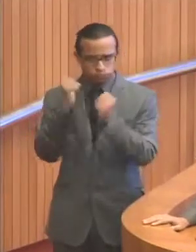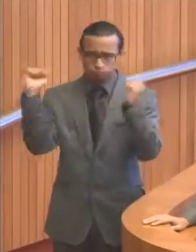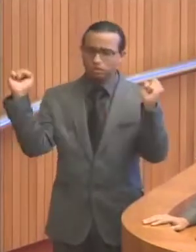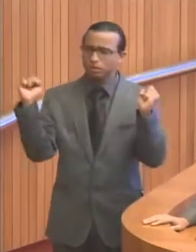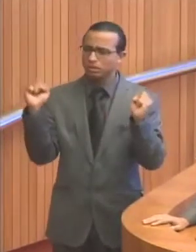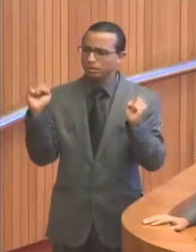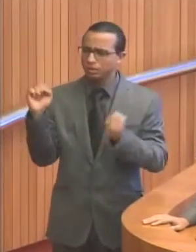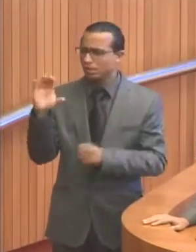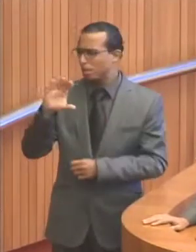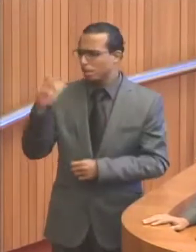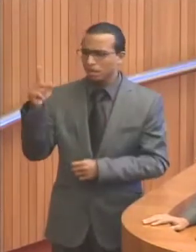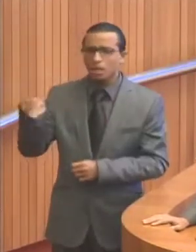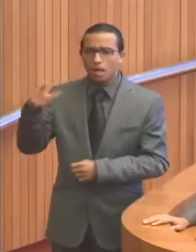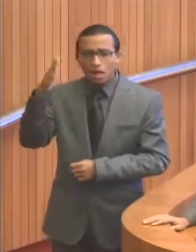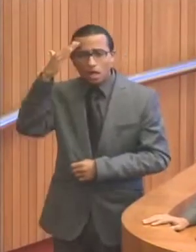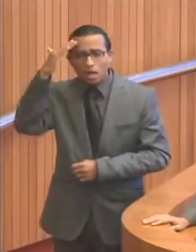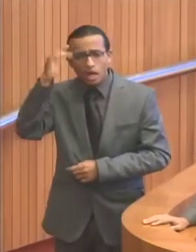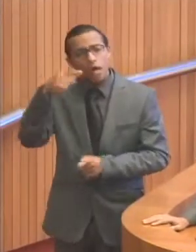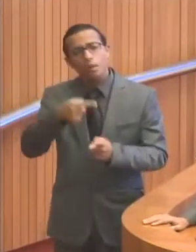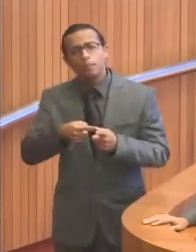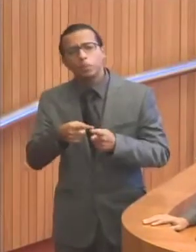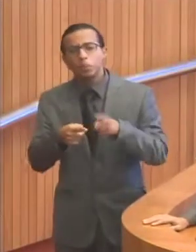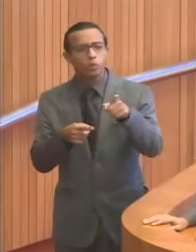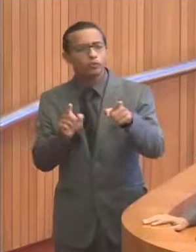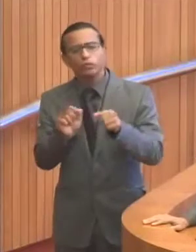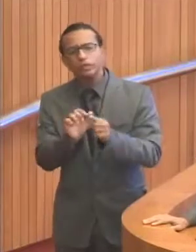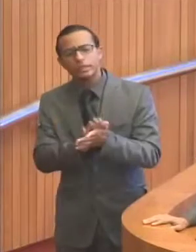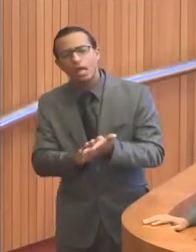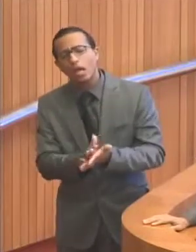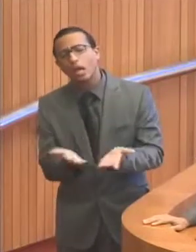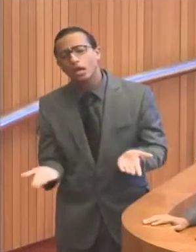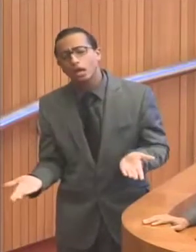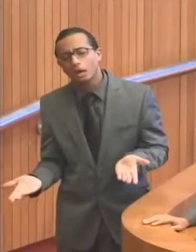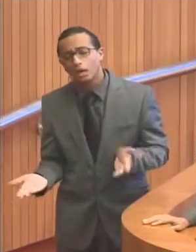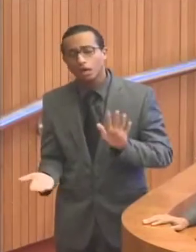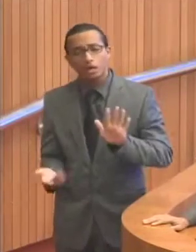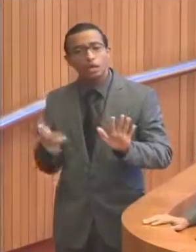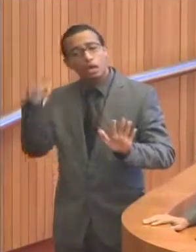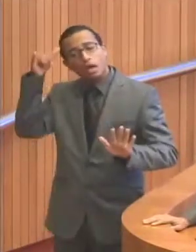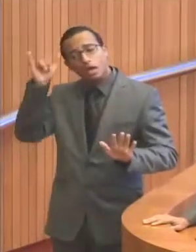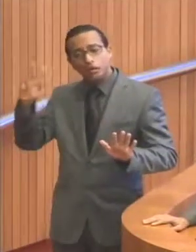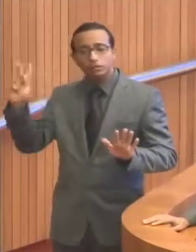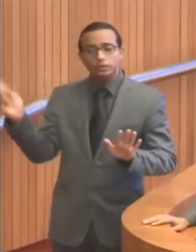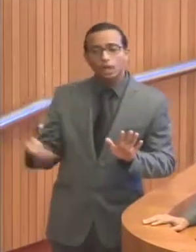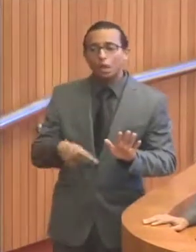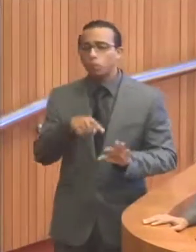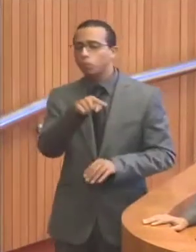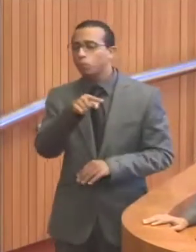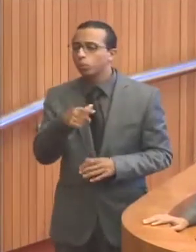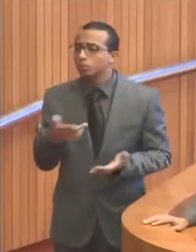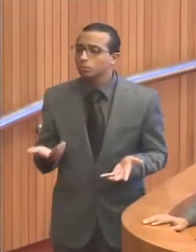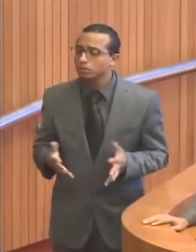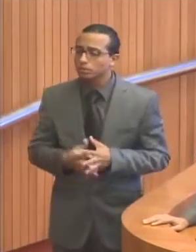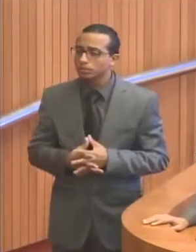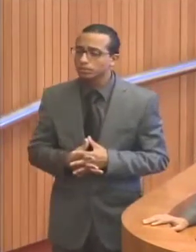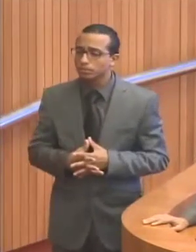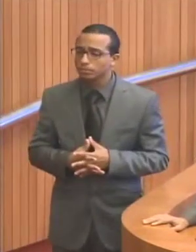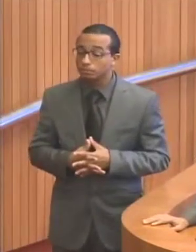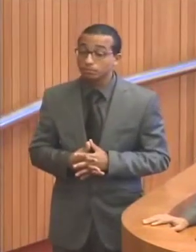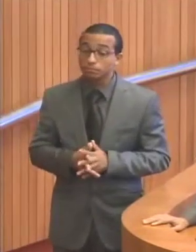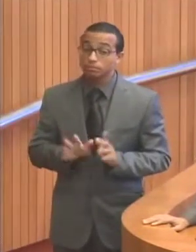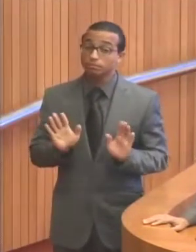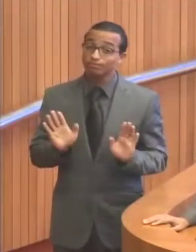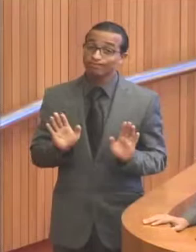que é evidente que eles perguntam por que não fizeram nada para evitar que isso acontecesse. E